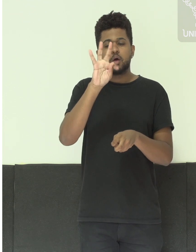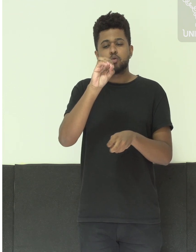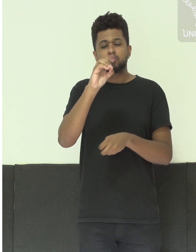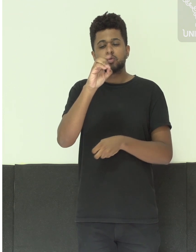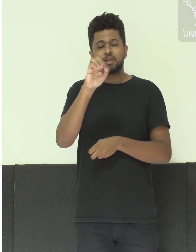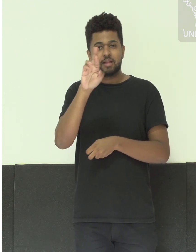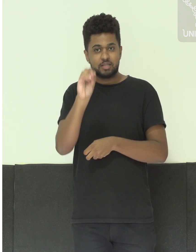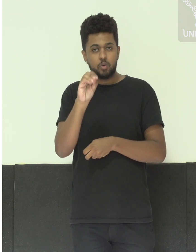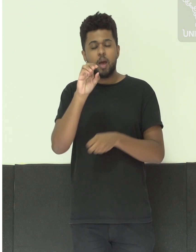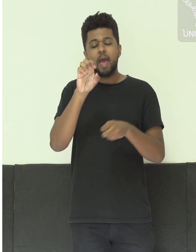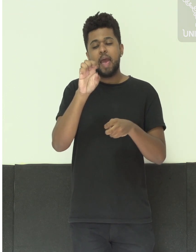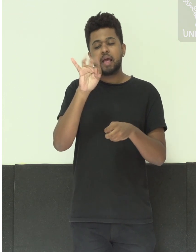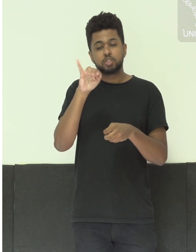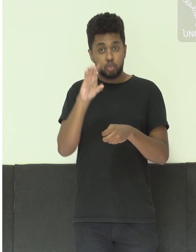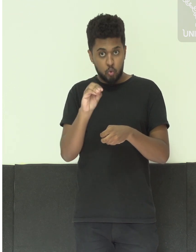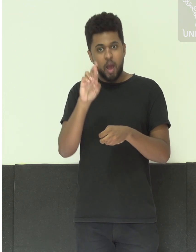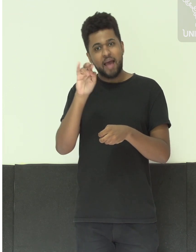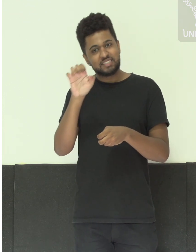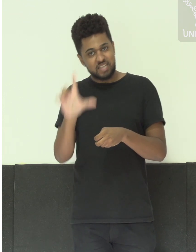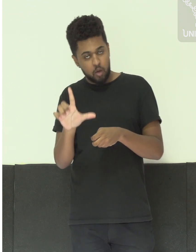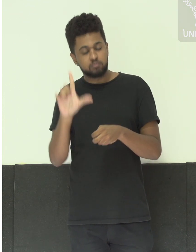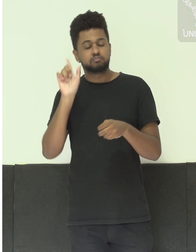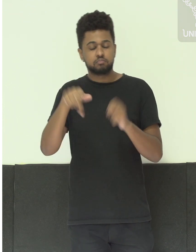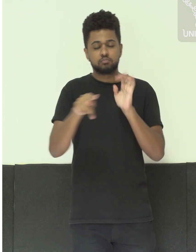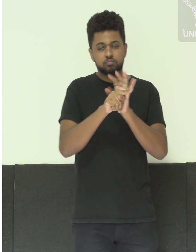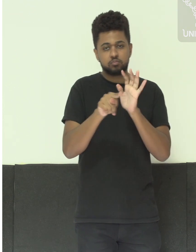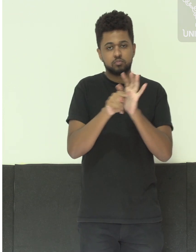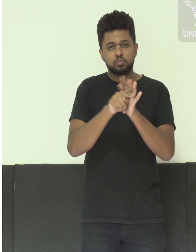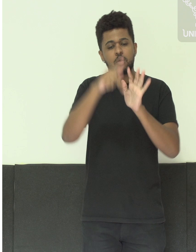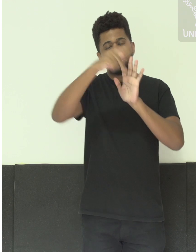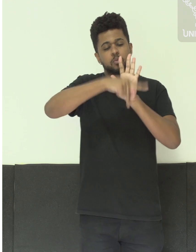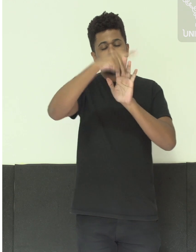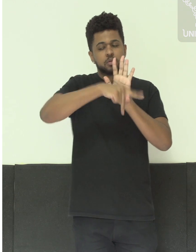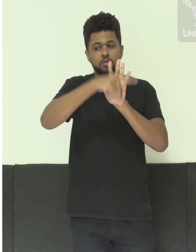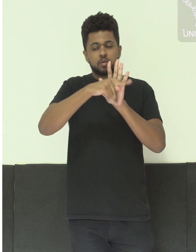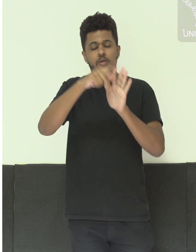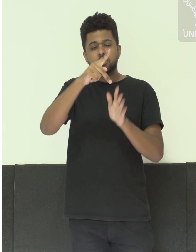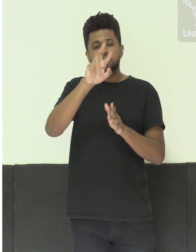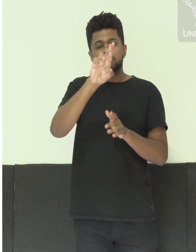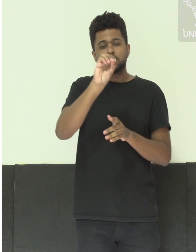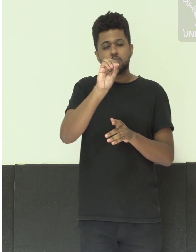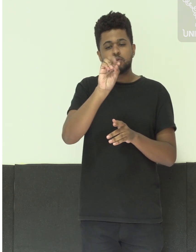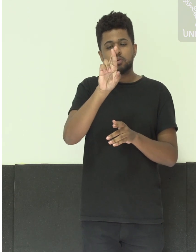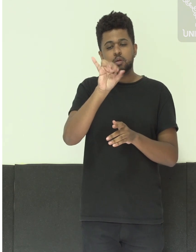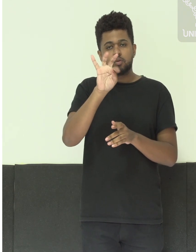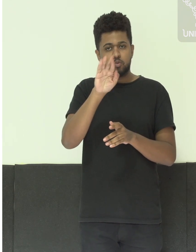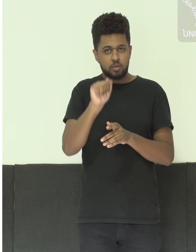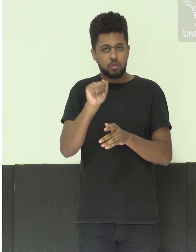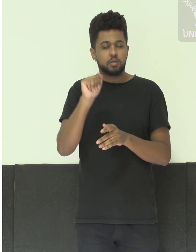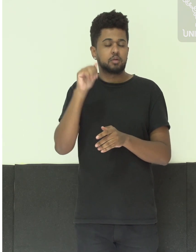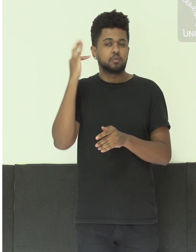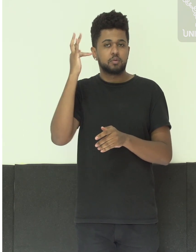autodeclaração étnico-racial designada por portaria da Pró-Reitoria de Graduação da